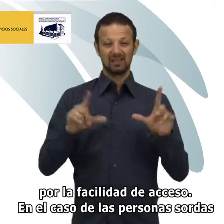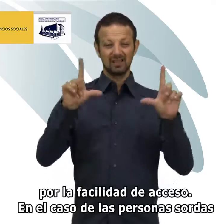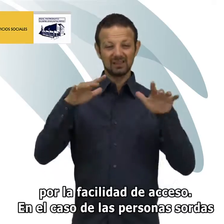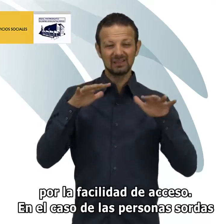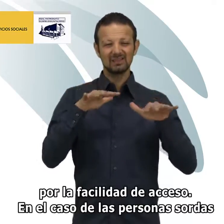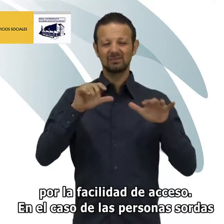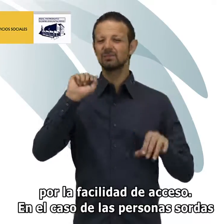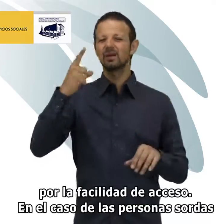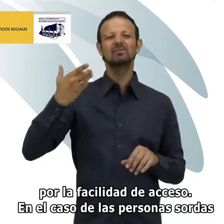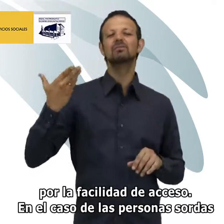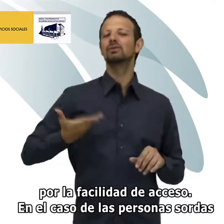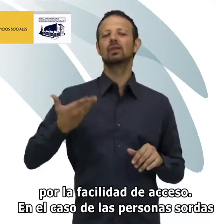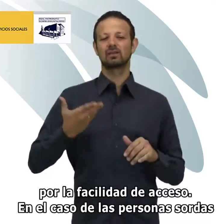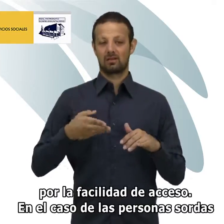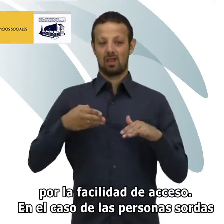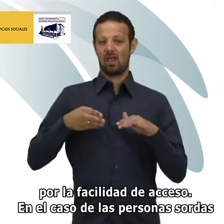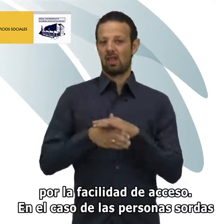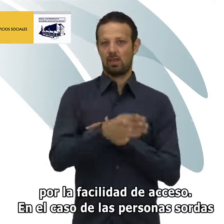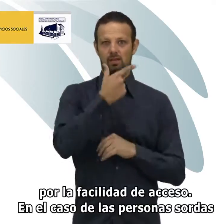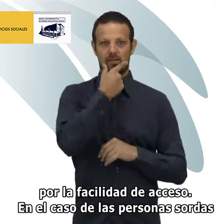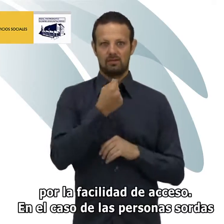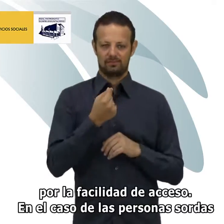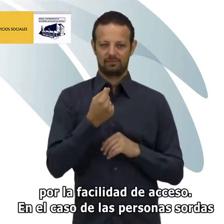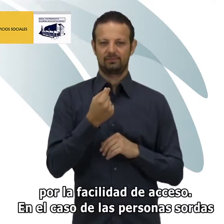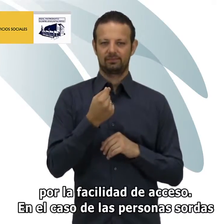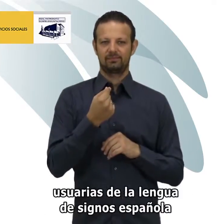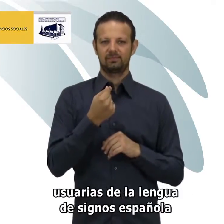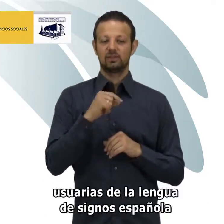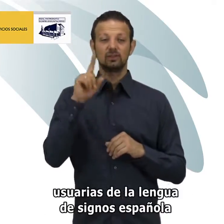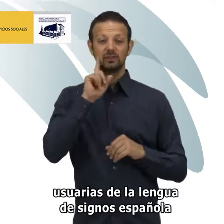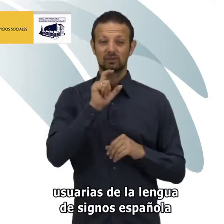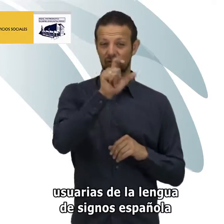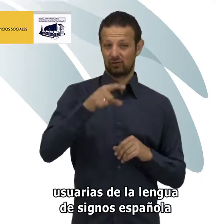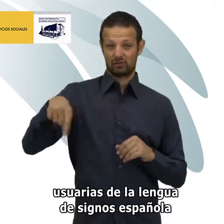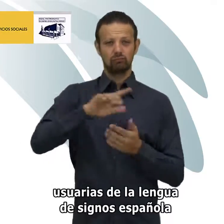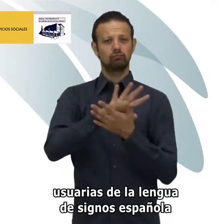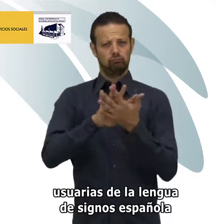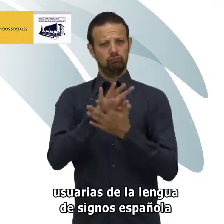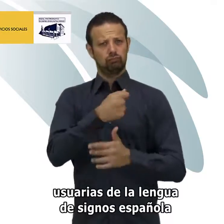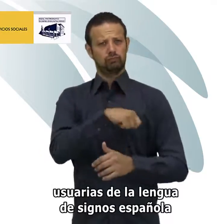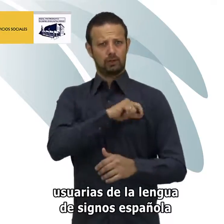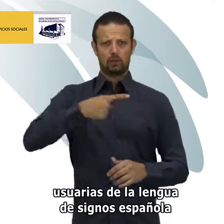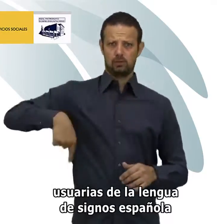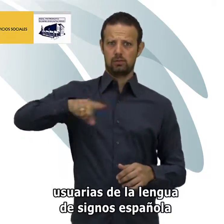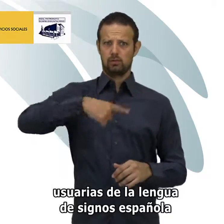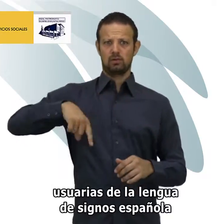En el caso de las personas sordas, usuarias de la lengua de signos española, ¿este acceso forma parte de su cotidianidad?